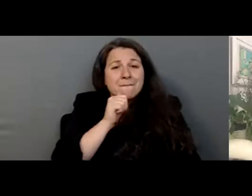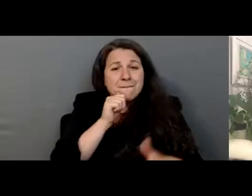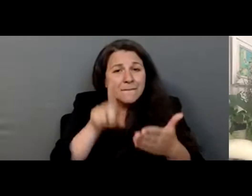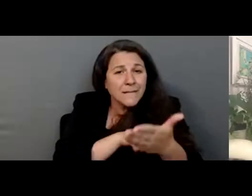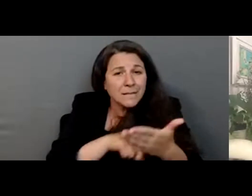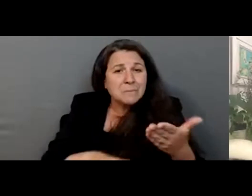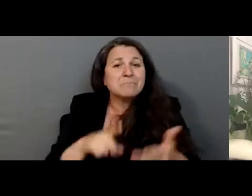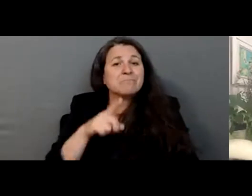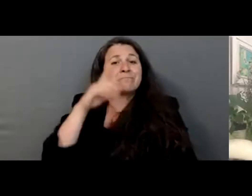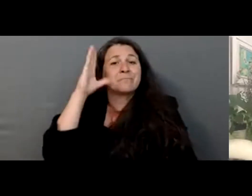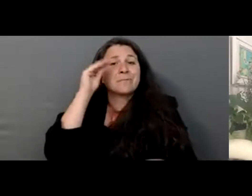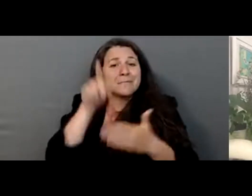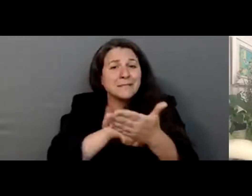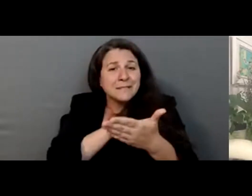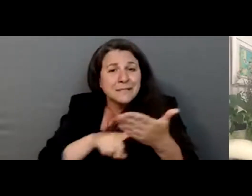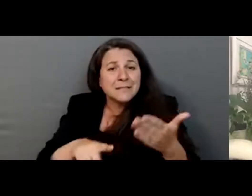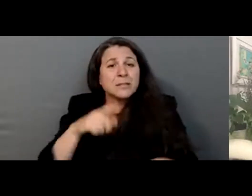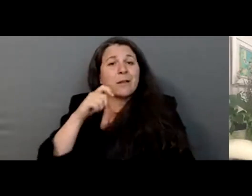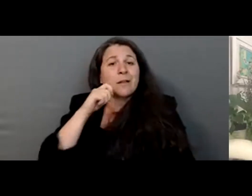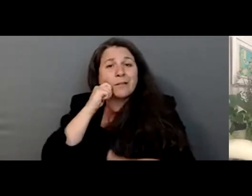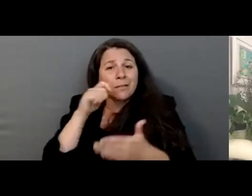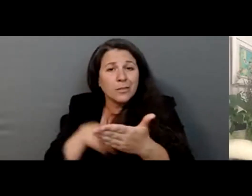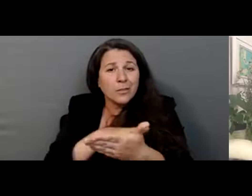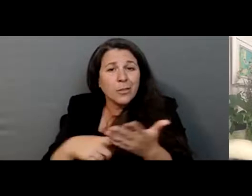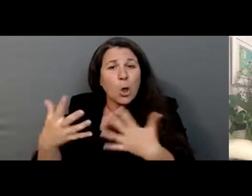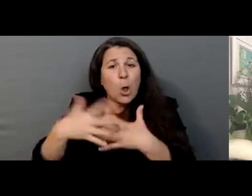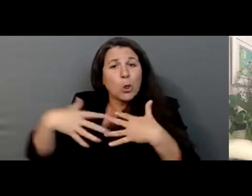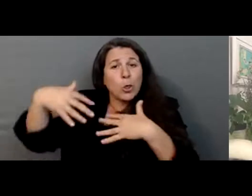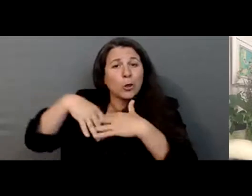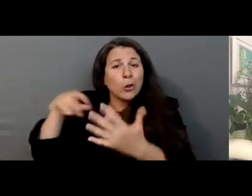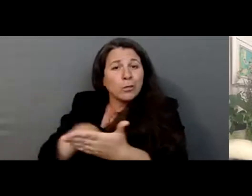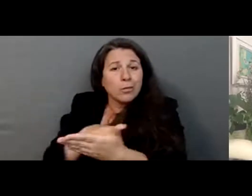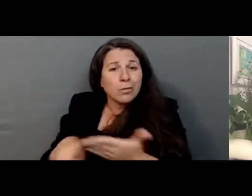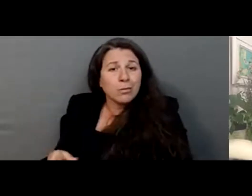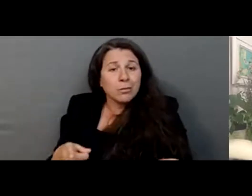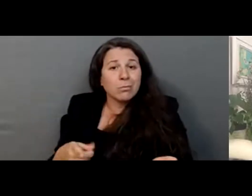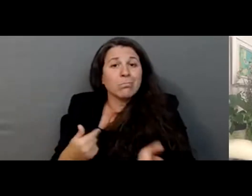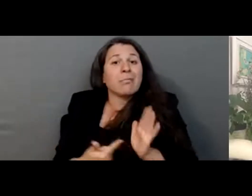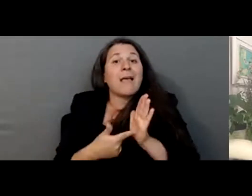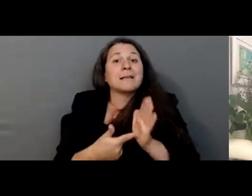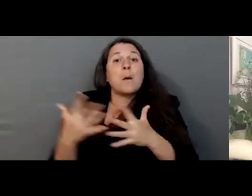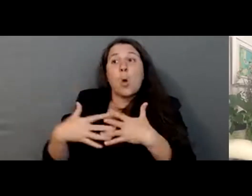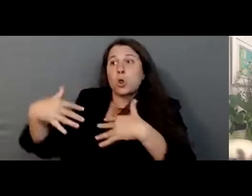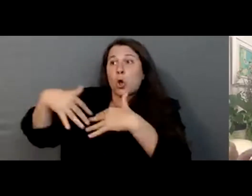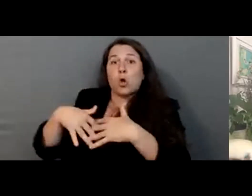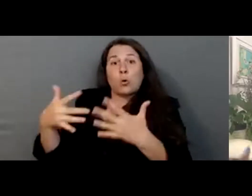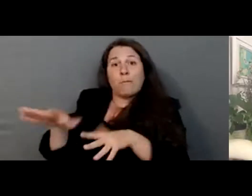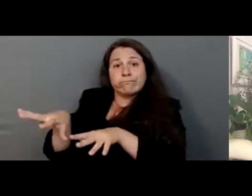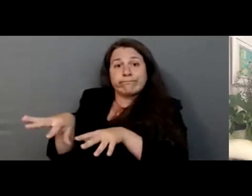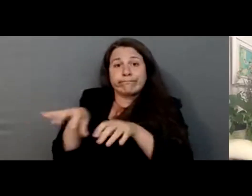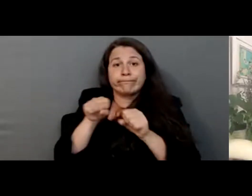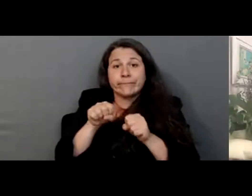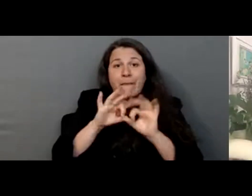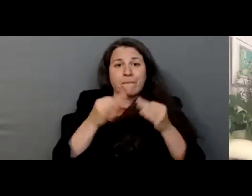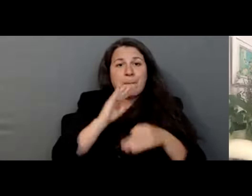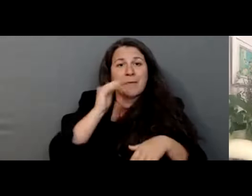aux multiples enfants en situation de handicap autochtones qui sont présentement dans des familles d'accueil, qui sont enlevés de leur famille, qui sont.